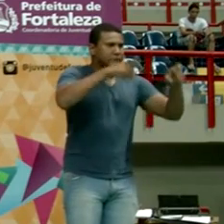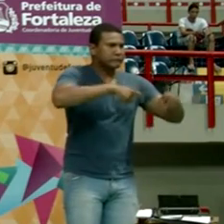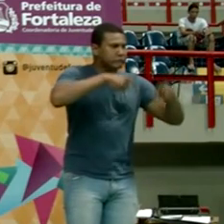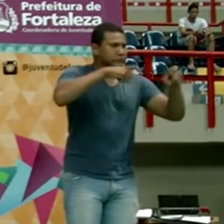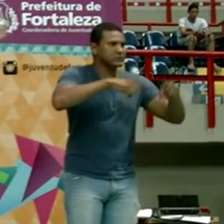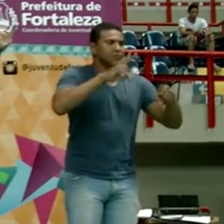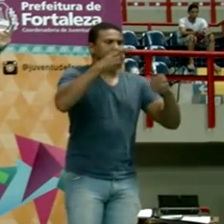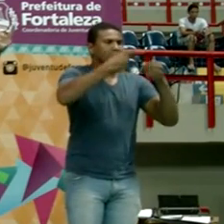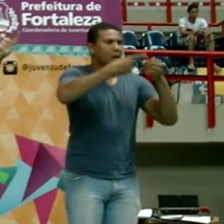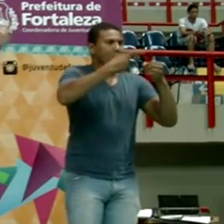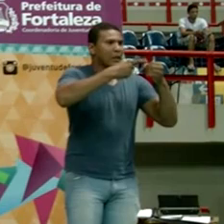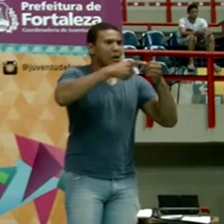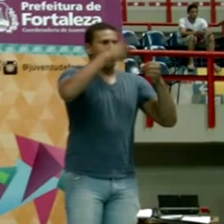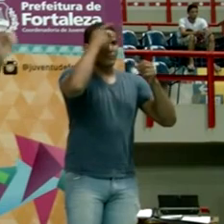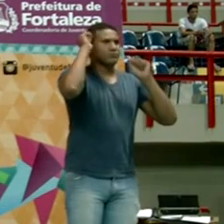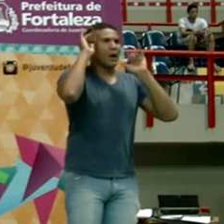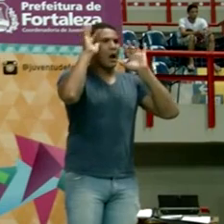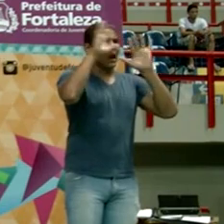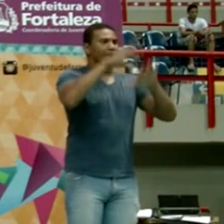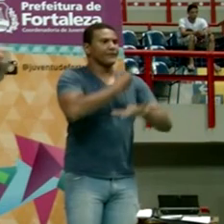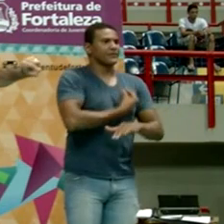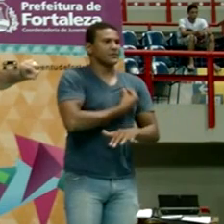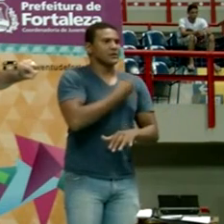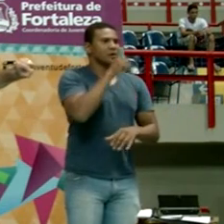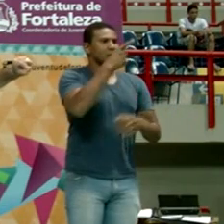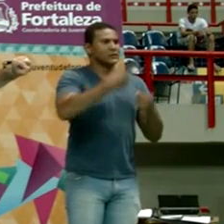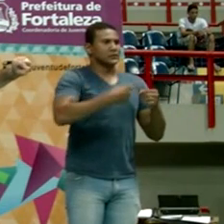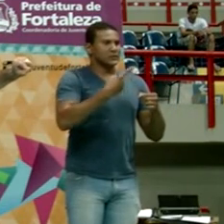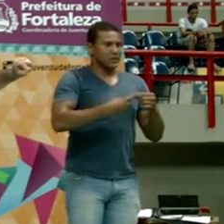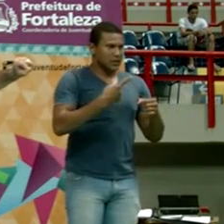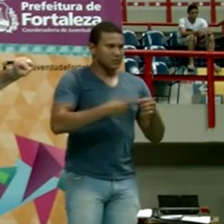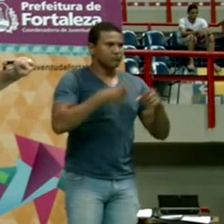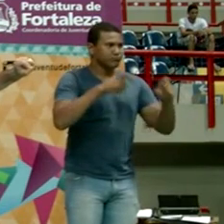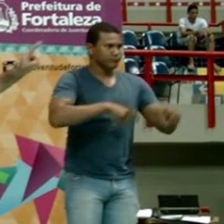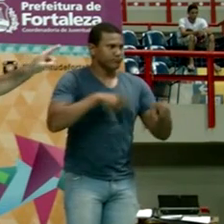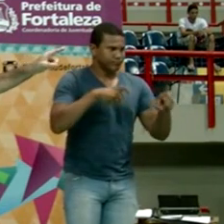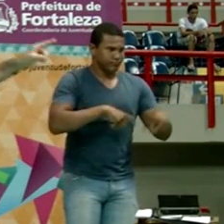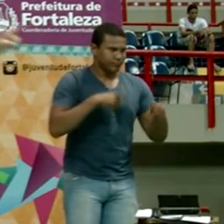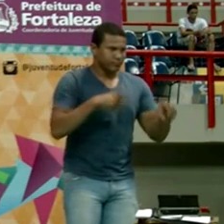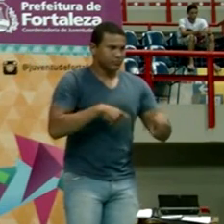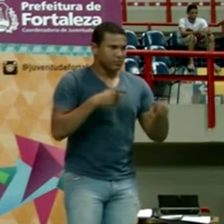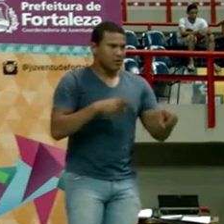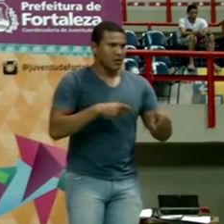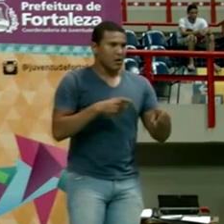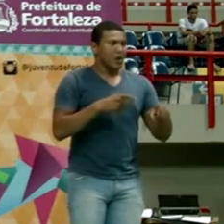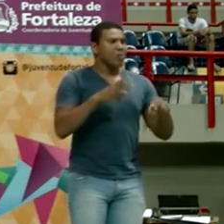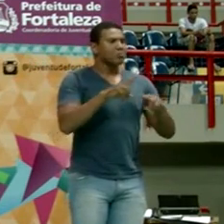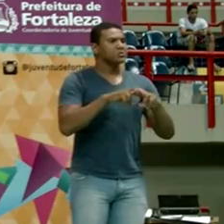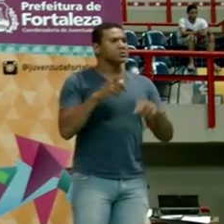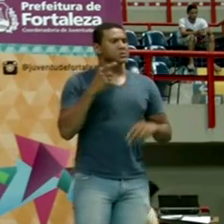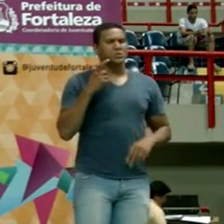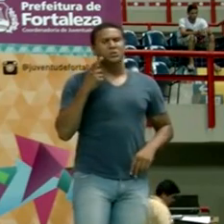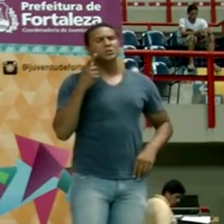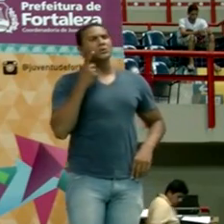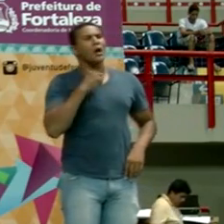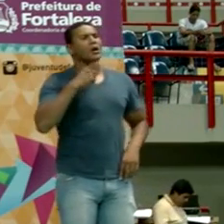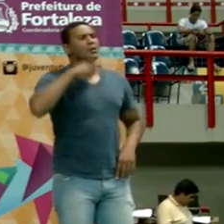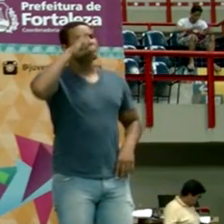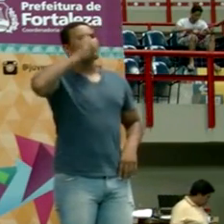grande maioria do povo brasileiro vivia no campo. Portanto, quem governava o